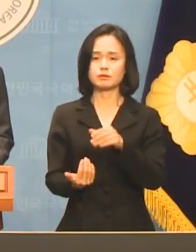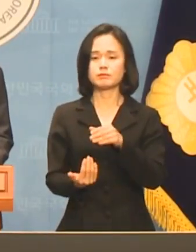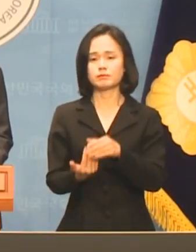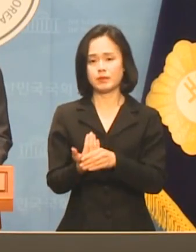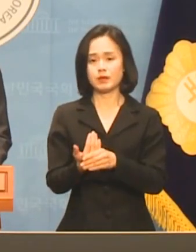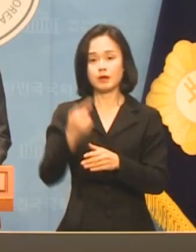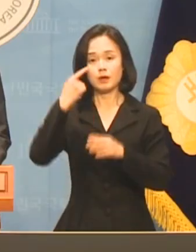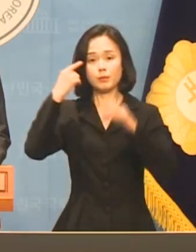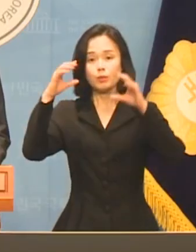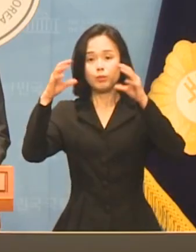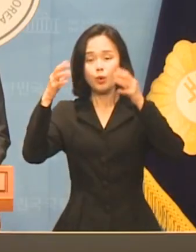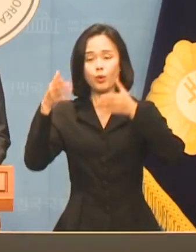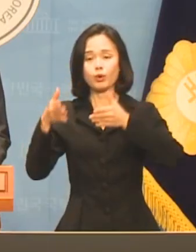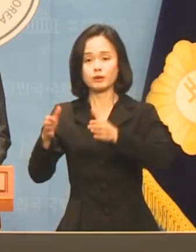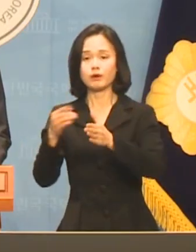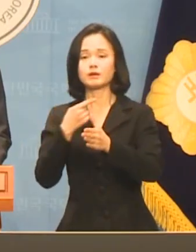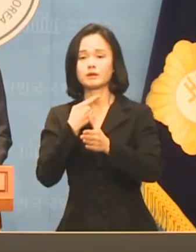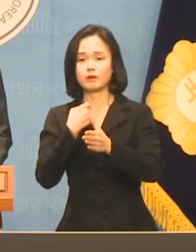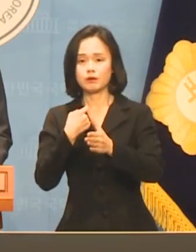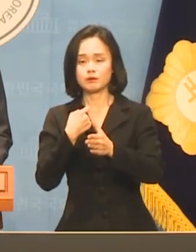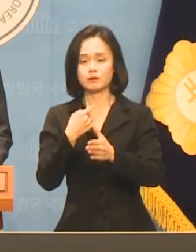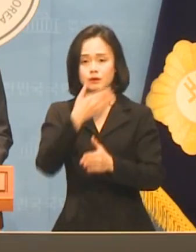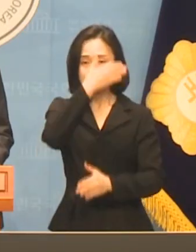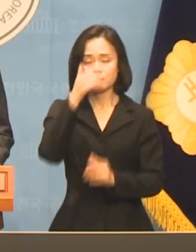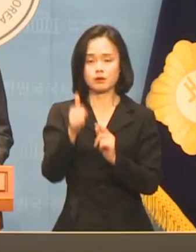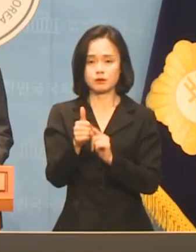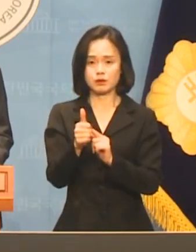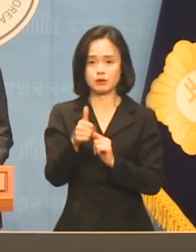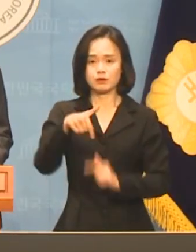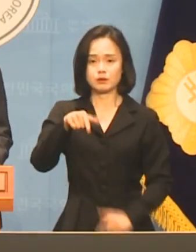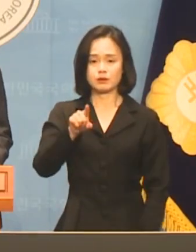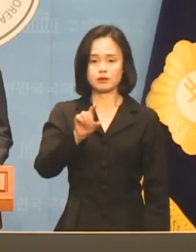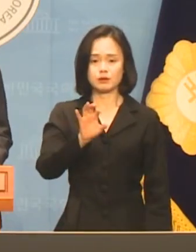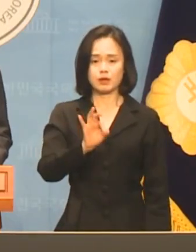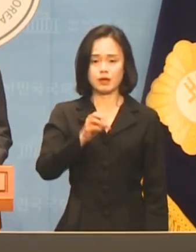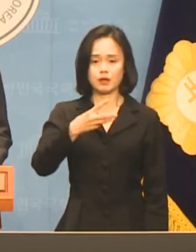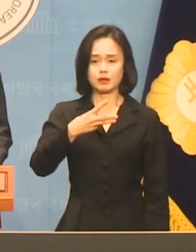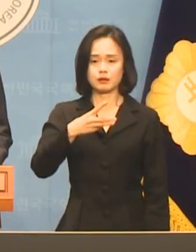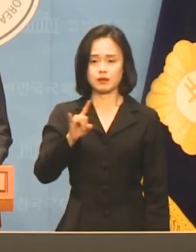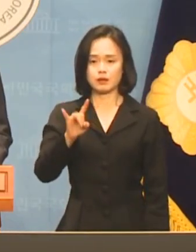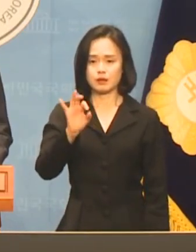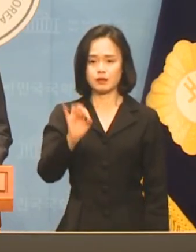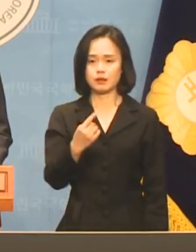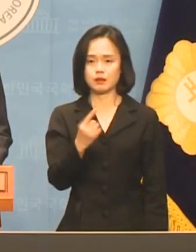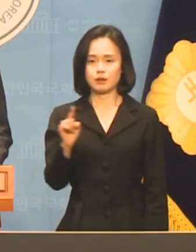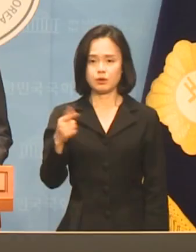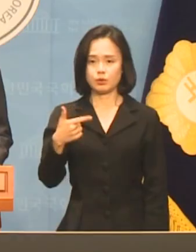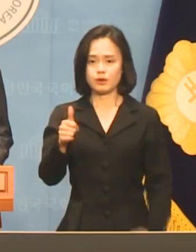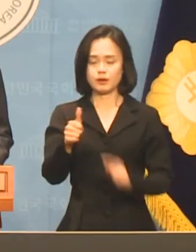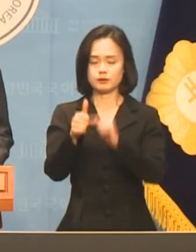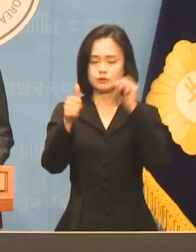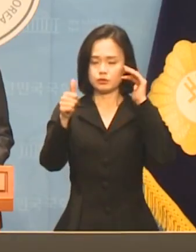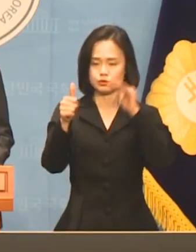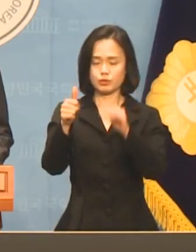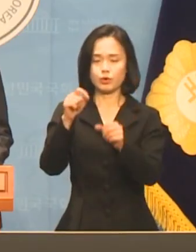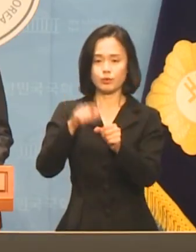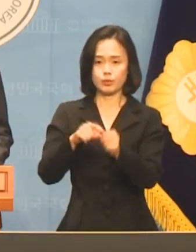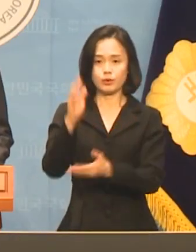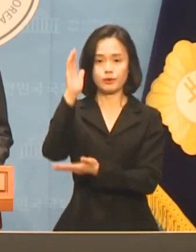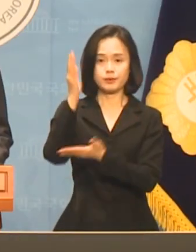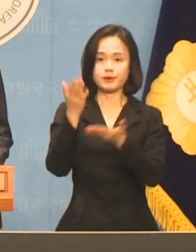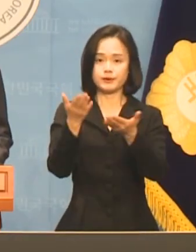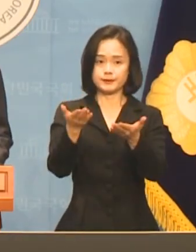고 광태환님의 추모 성명을 발표하기 위해서 이 자리에 섰습니다. 참석해 주신 모든